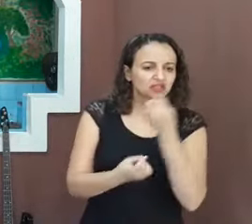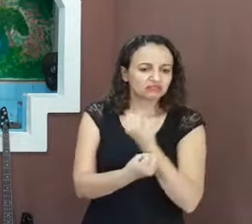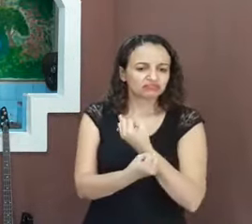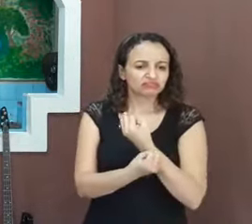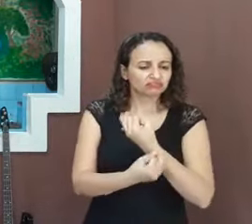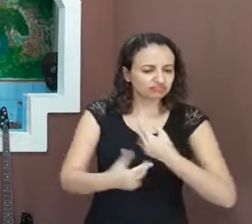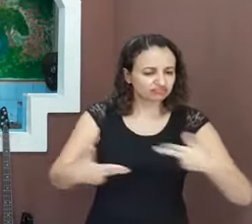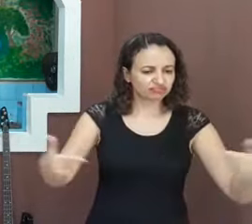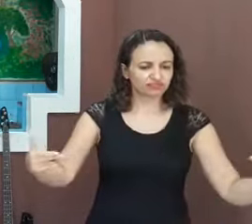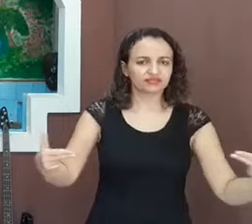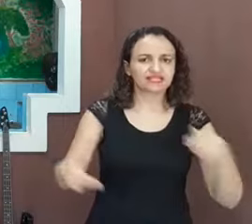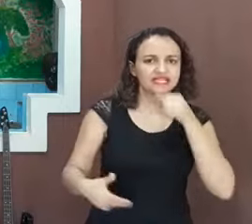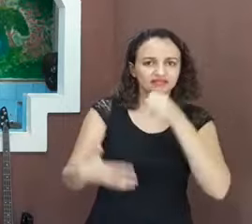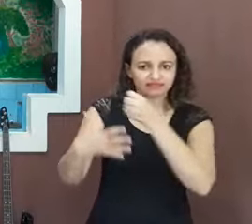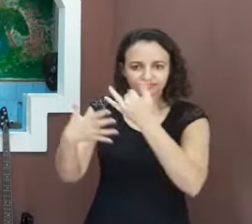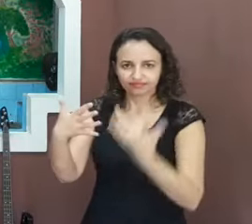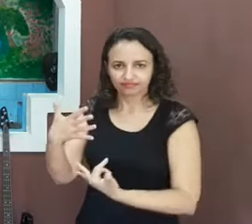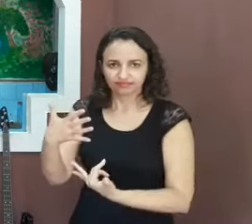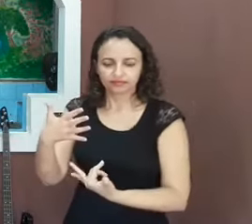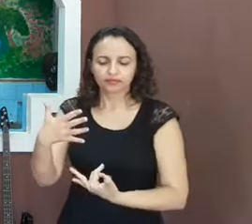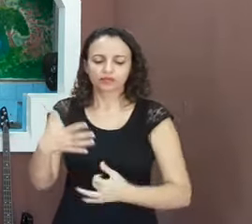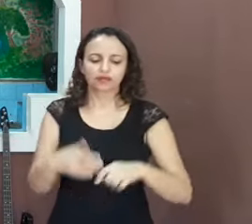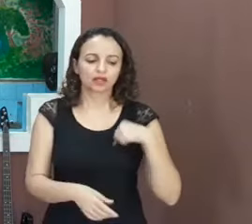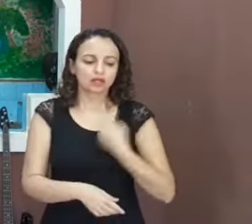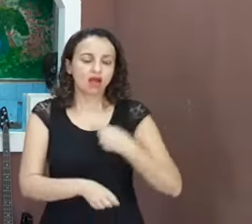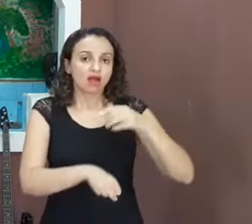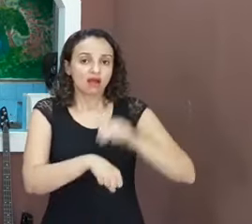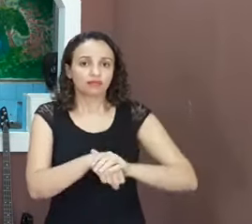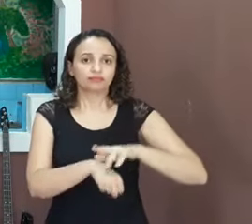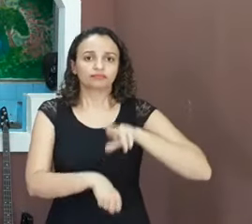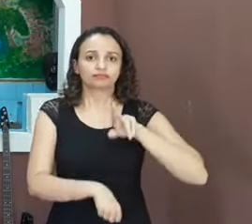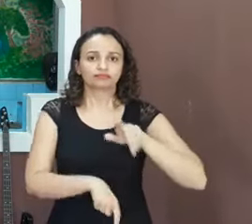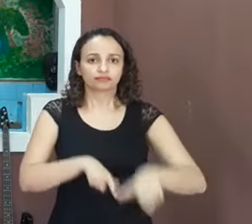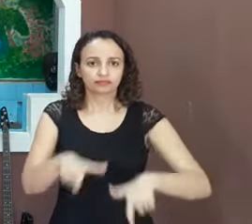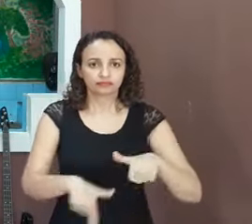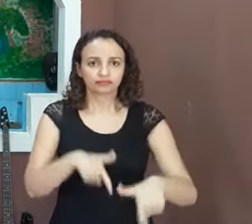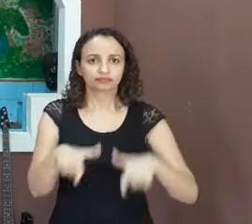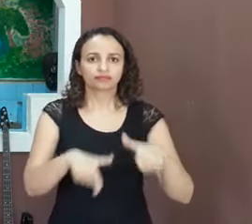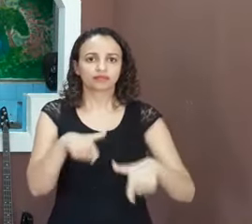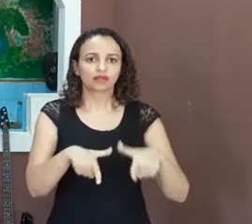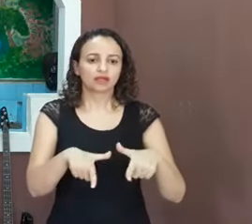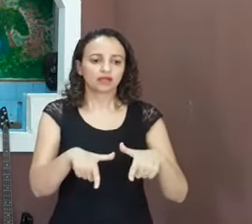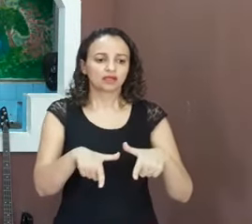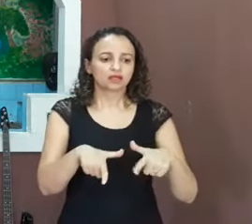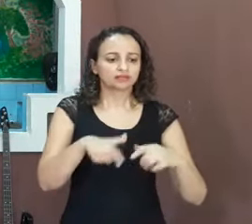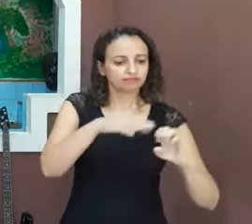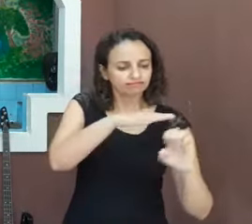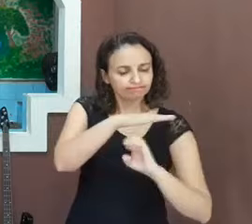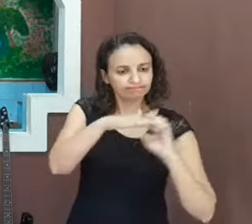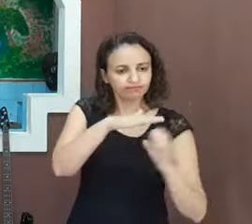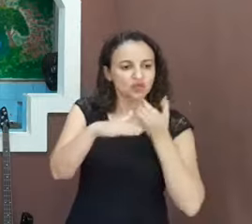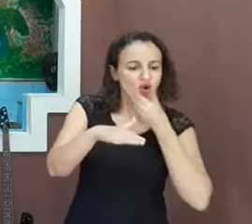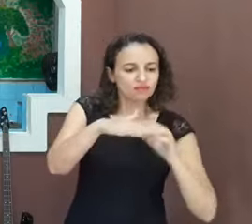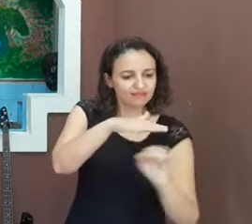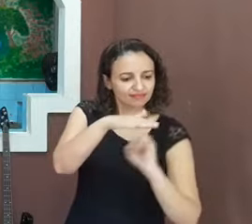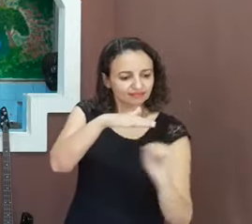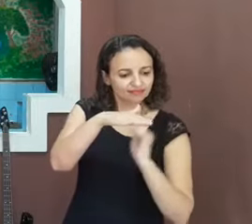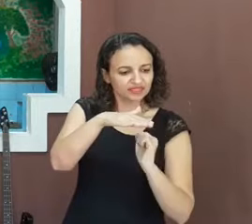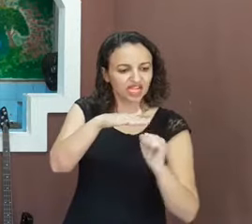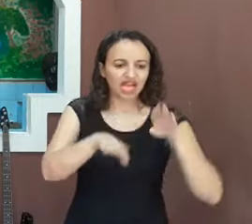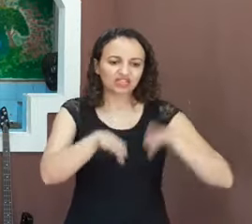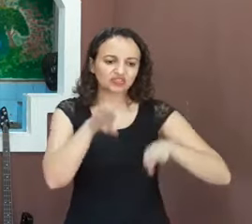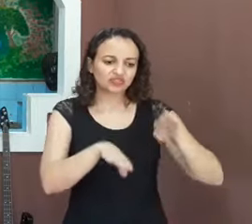nós devemos ter uma responsabilidade pelo trabalho. Quantos empresários, a sua empresa terminou